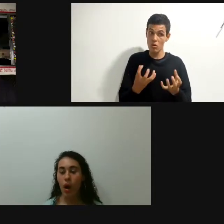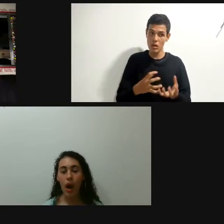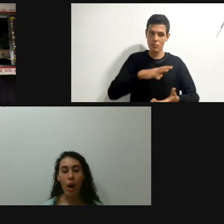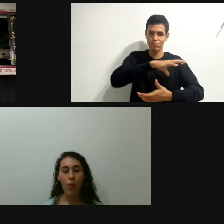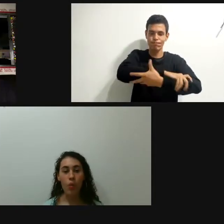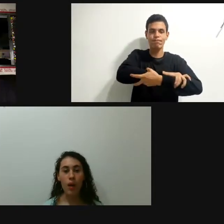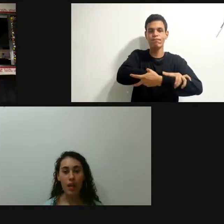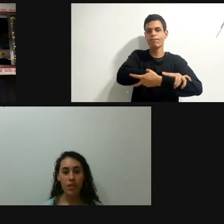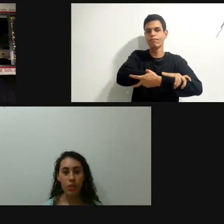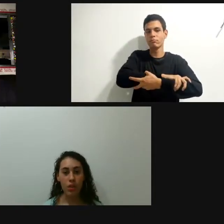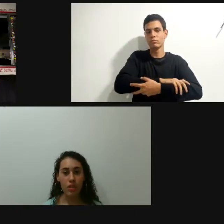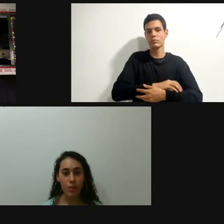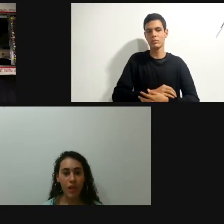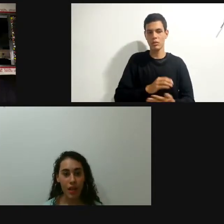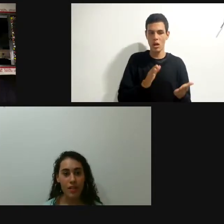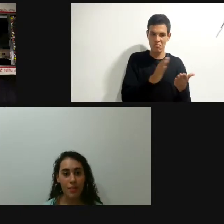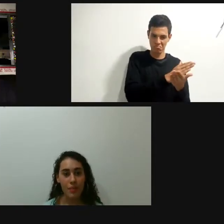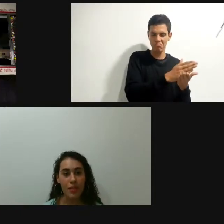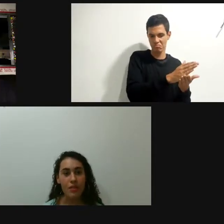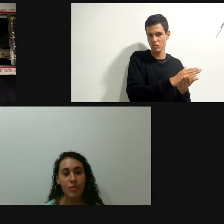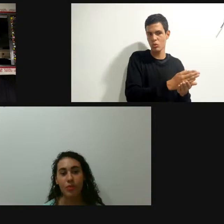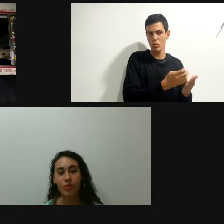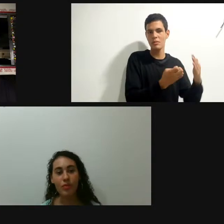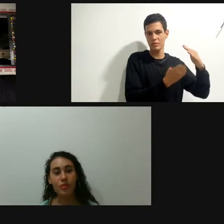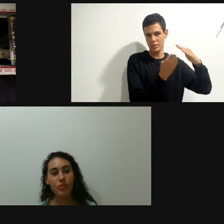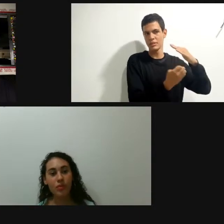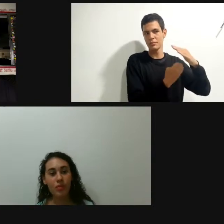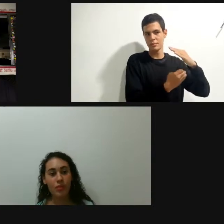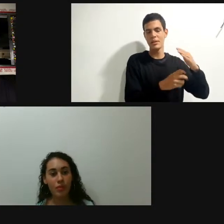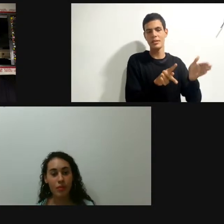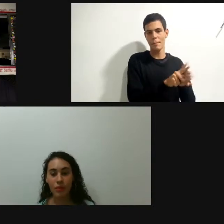com alguma editora de mangás.